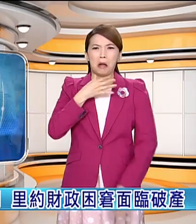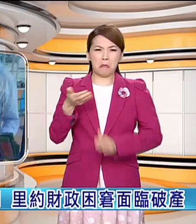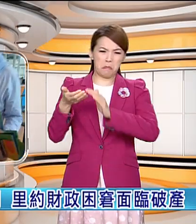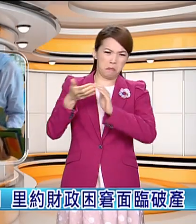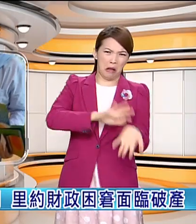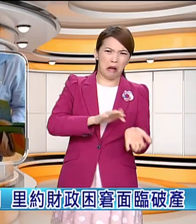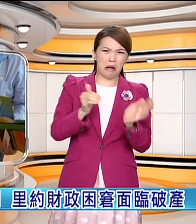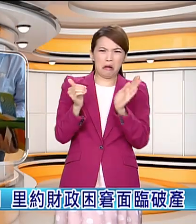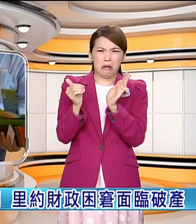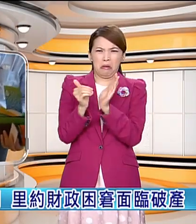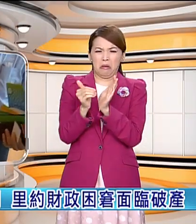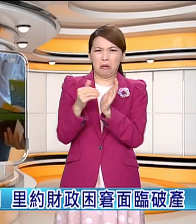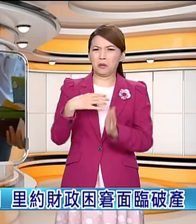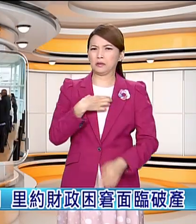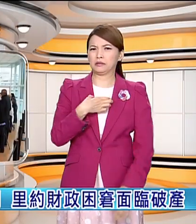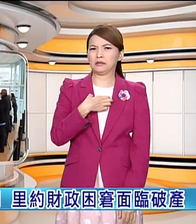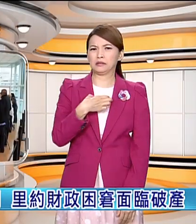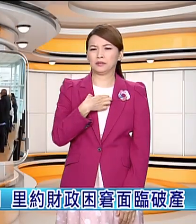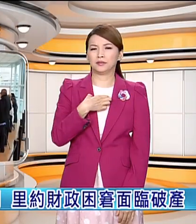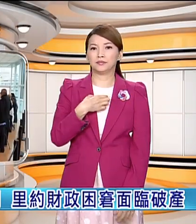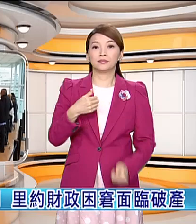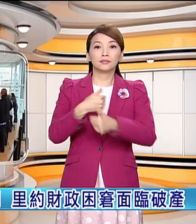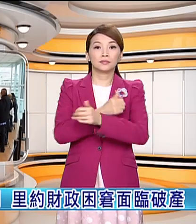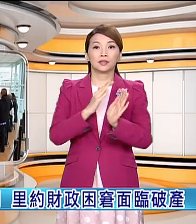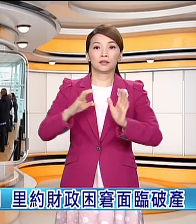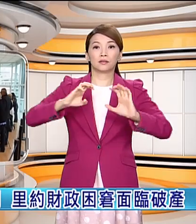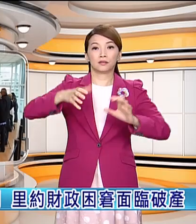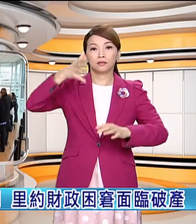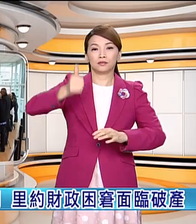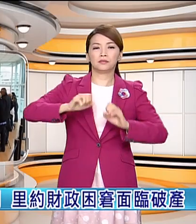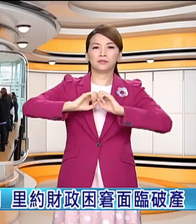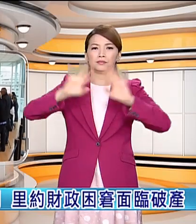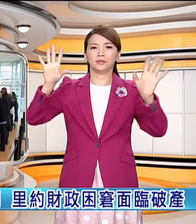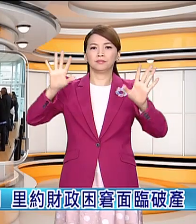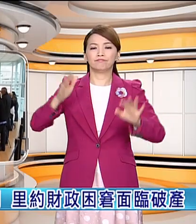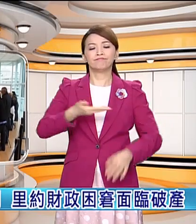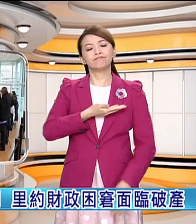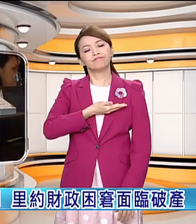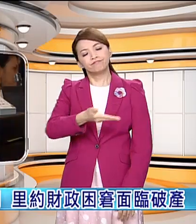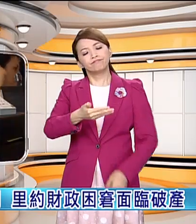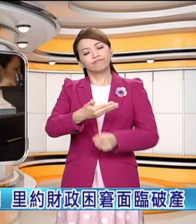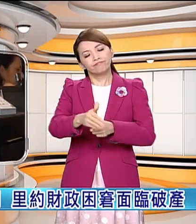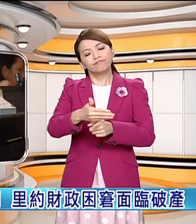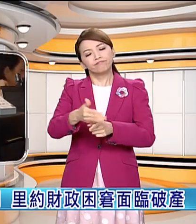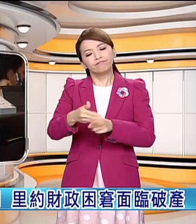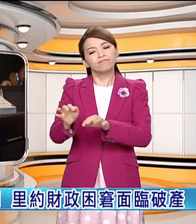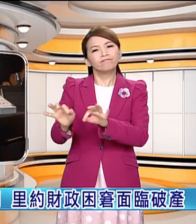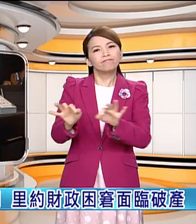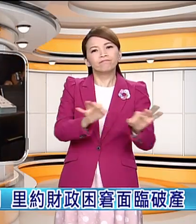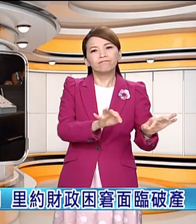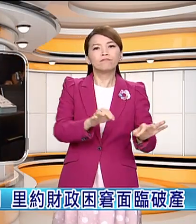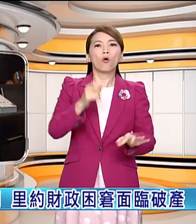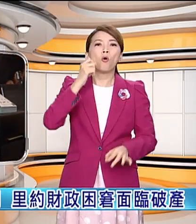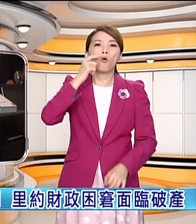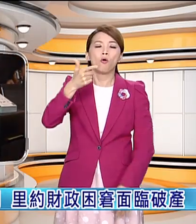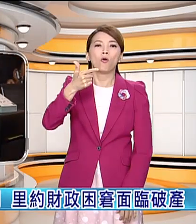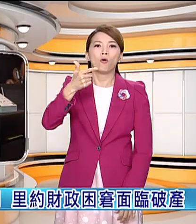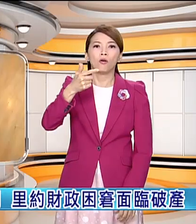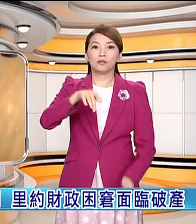巴西代理总统宣布给予里约州政府半年延后清偿债务的宽限